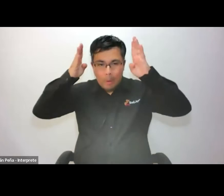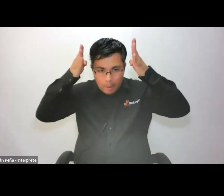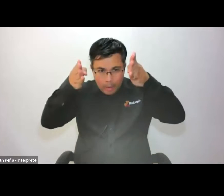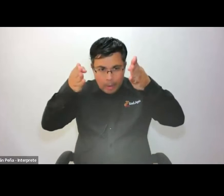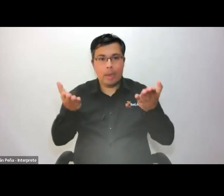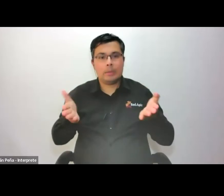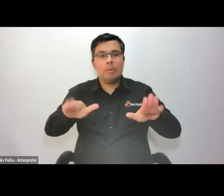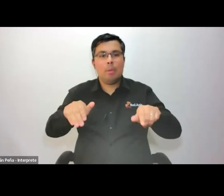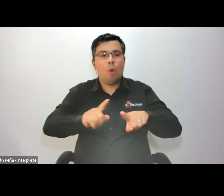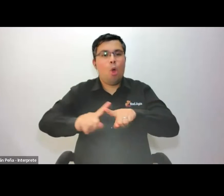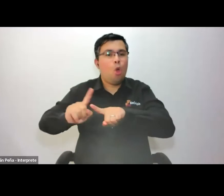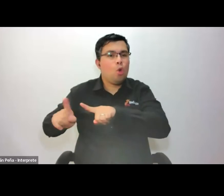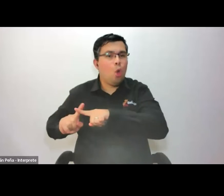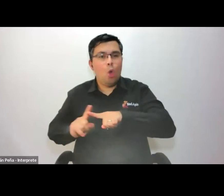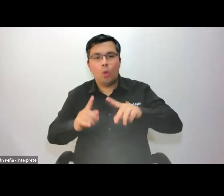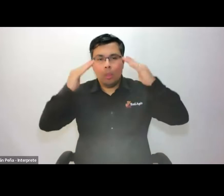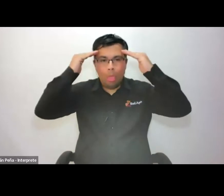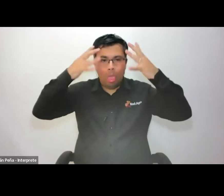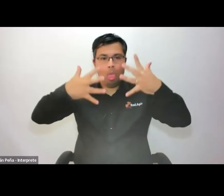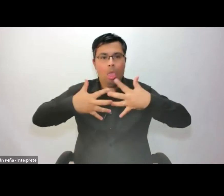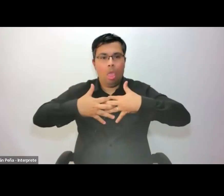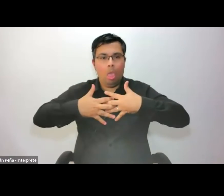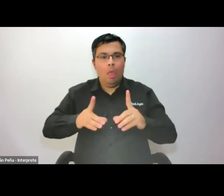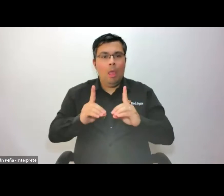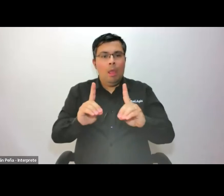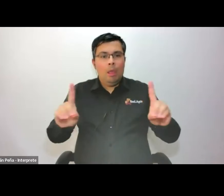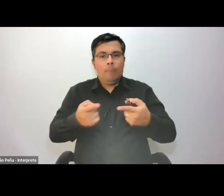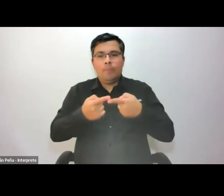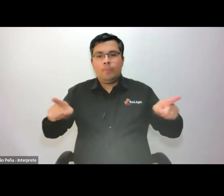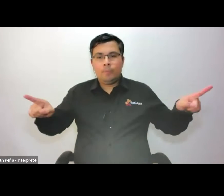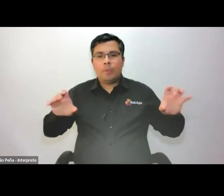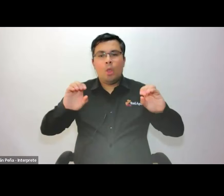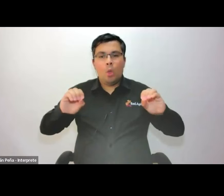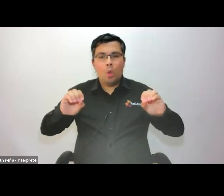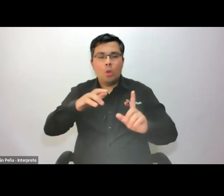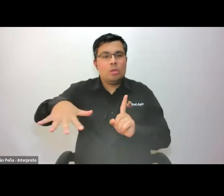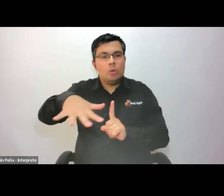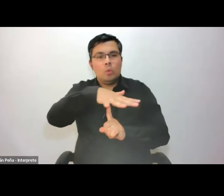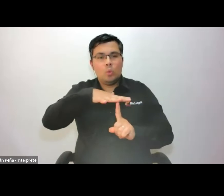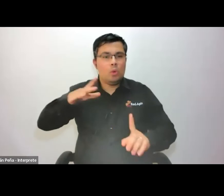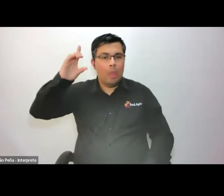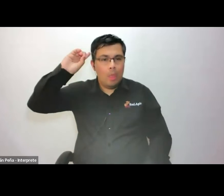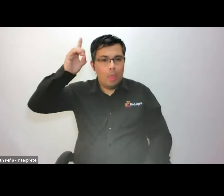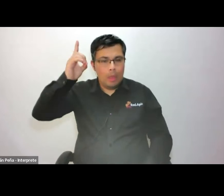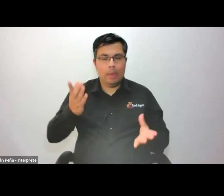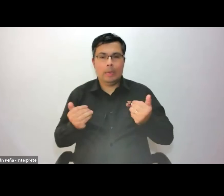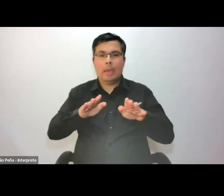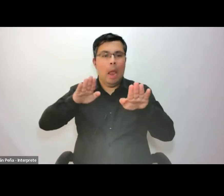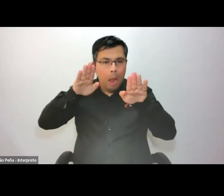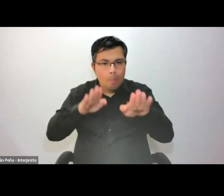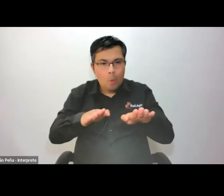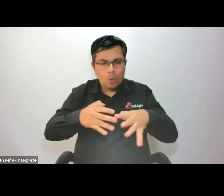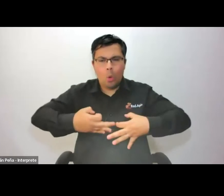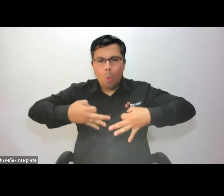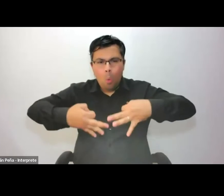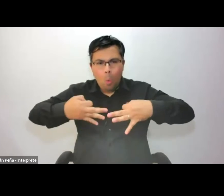neurodivergencias o situaciones de discapacidad que requieren de apoyos más específicos, más permanentes, más generalizados.